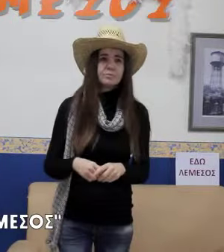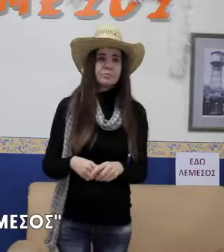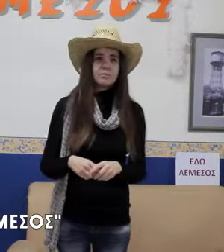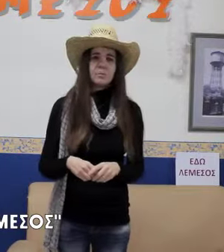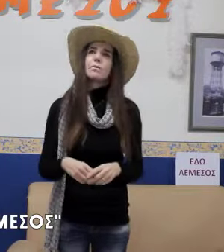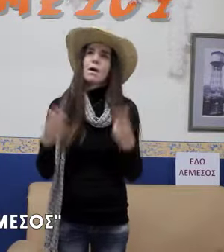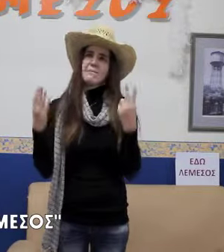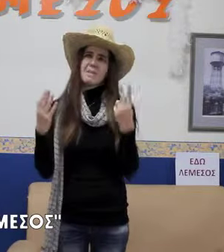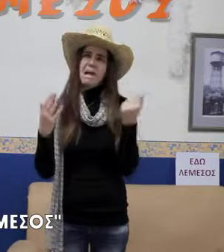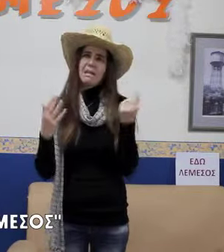7:30 το απόγευμα.